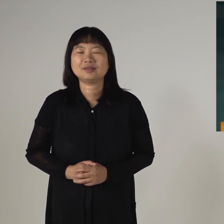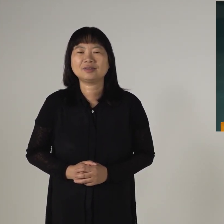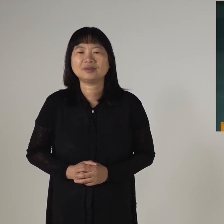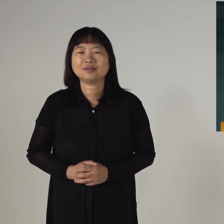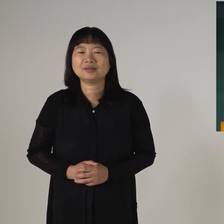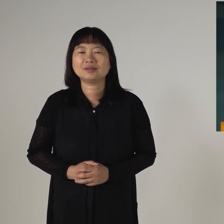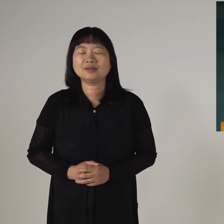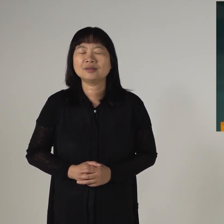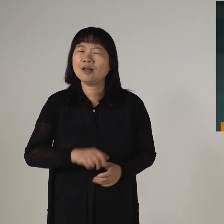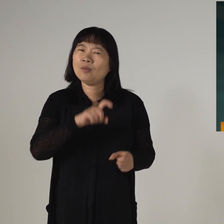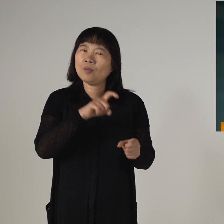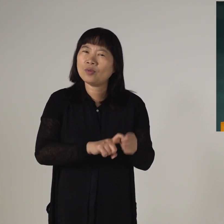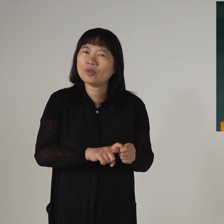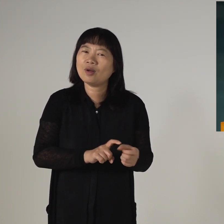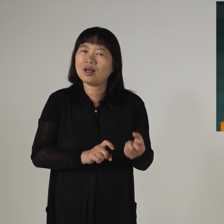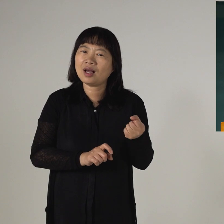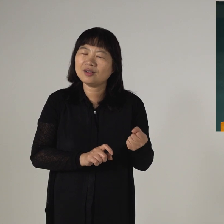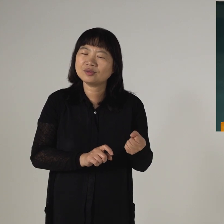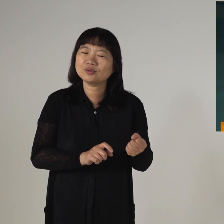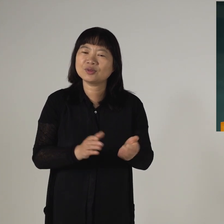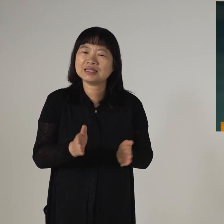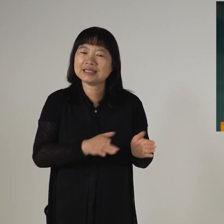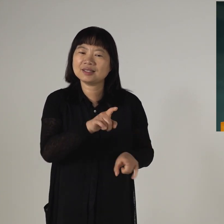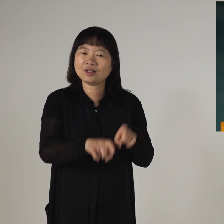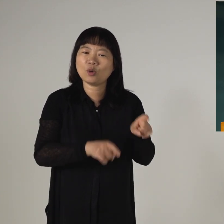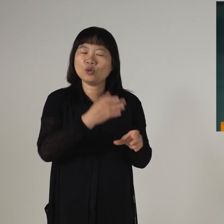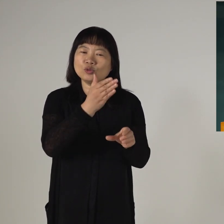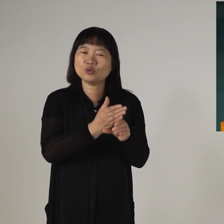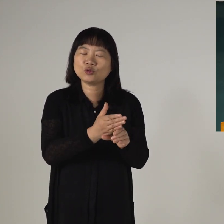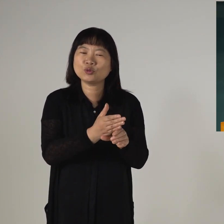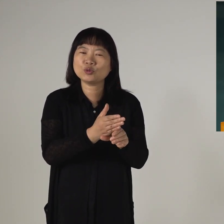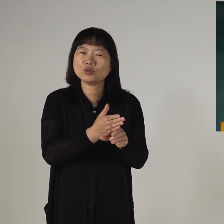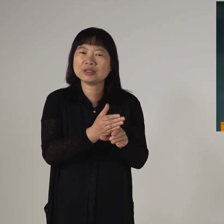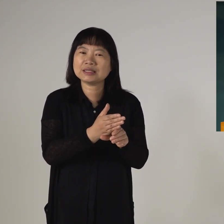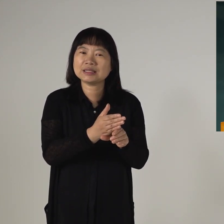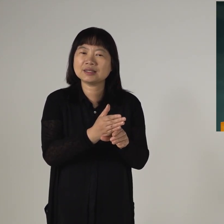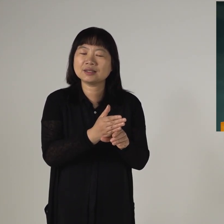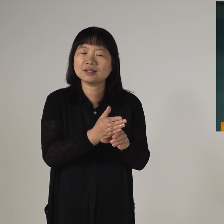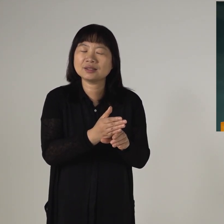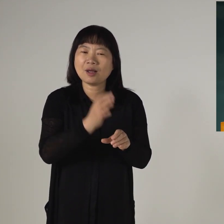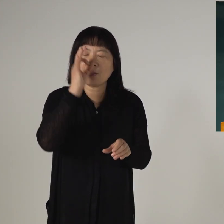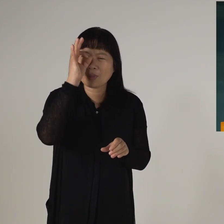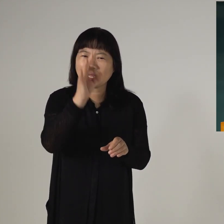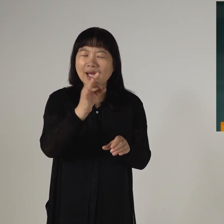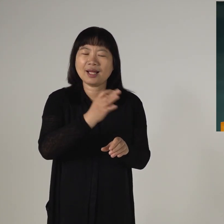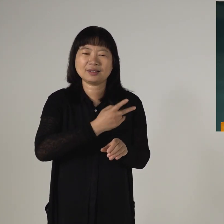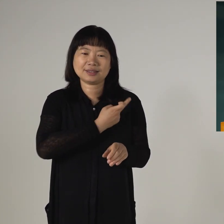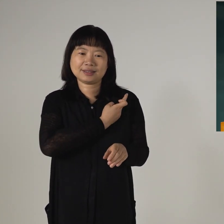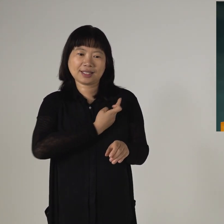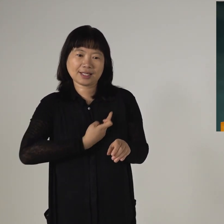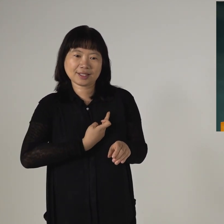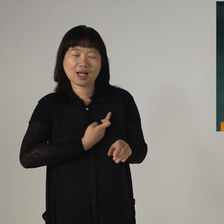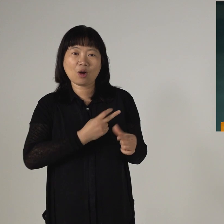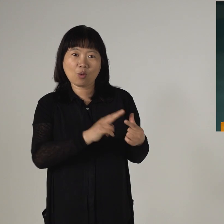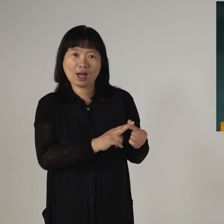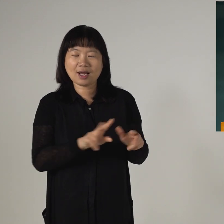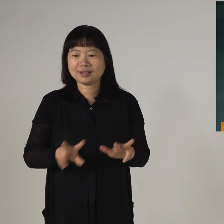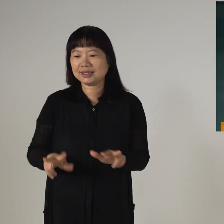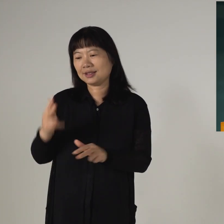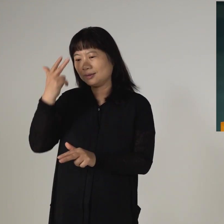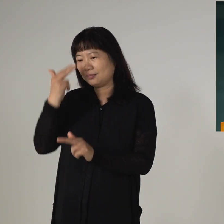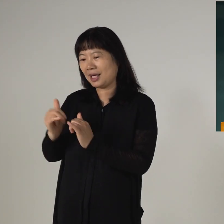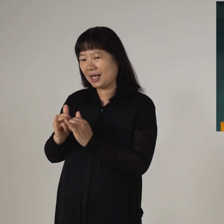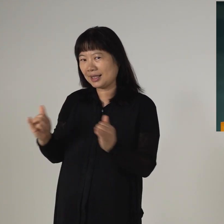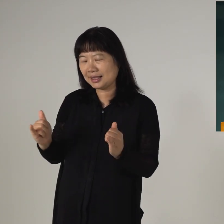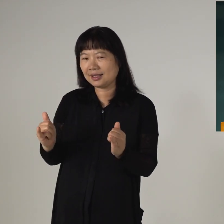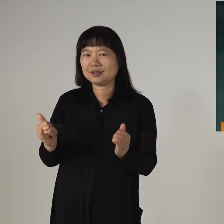나름대로 목적을 가지고 길을 걷고 있는 본다고 자처하는 제자들과 대비시키기 위한